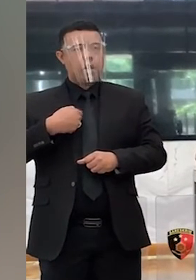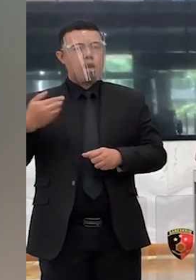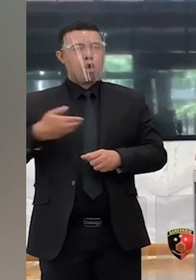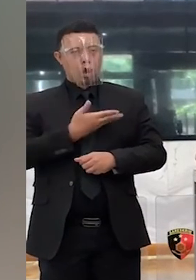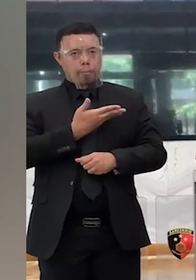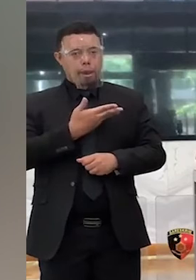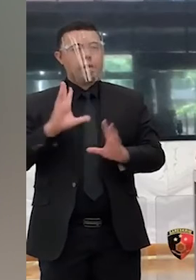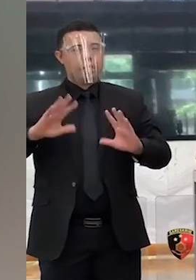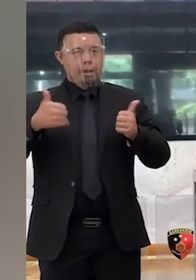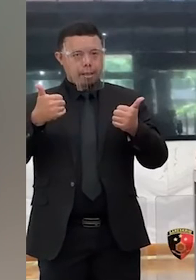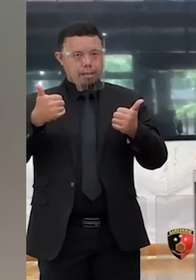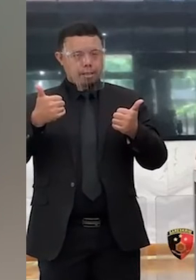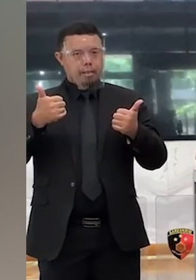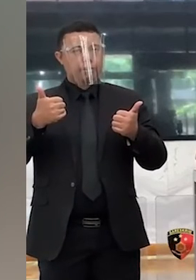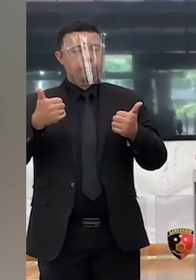korban yang selamat,